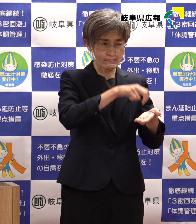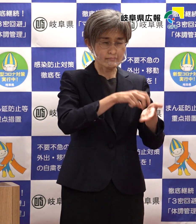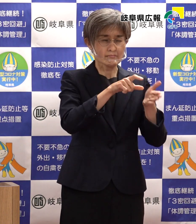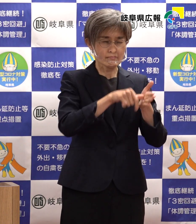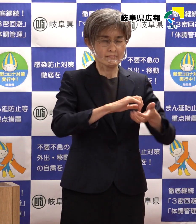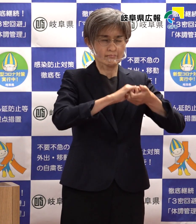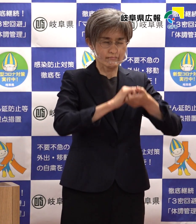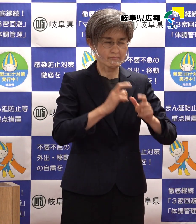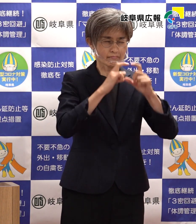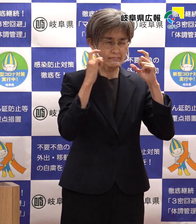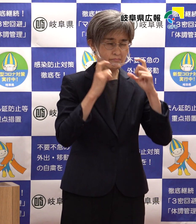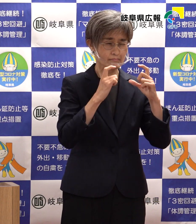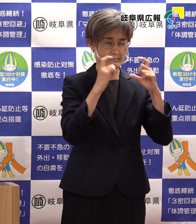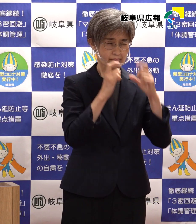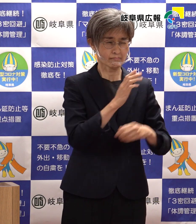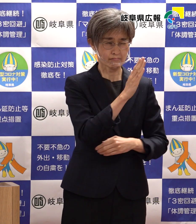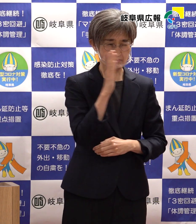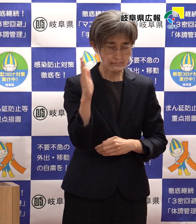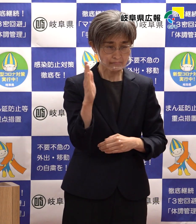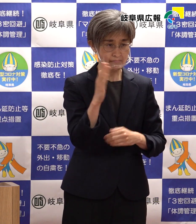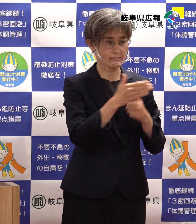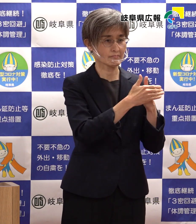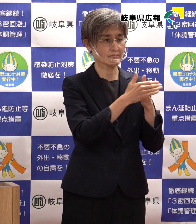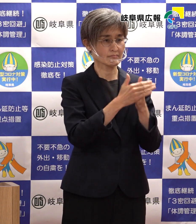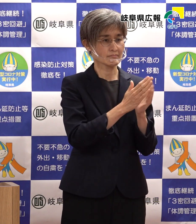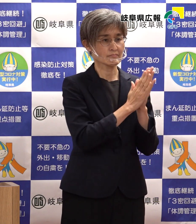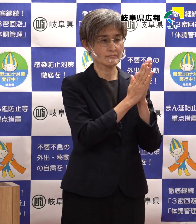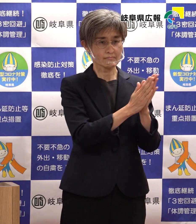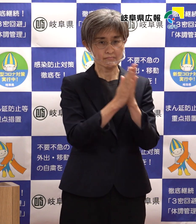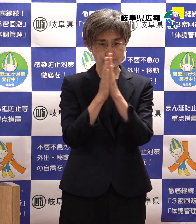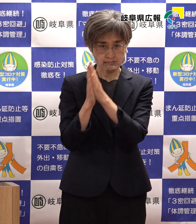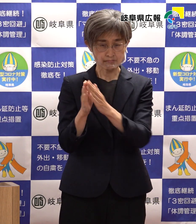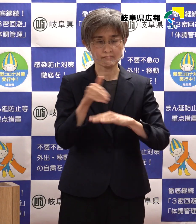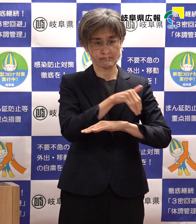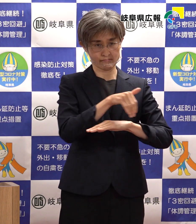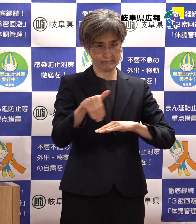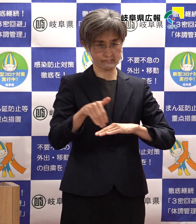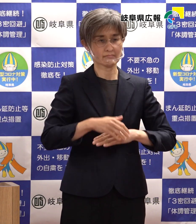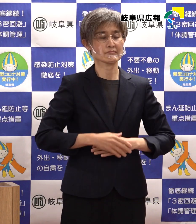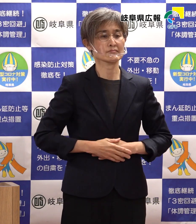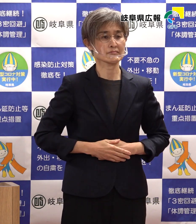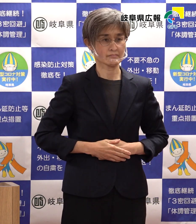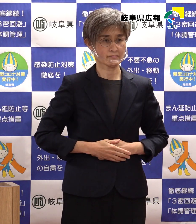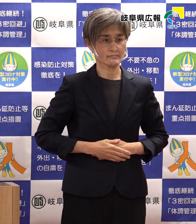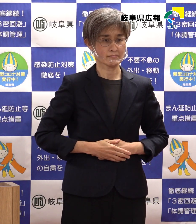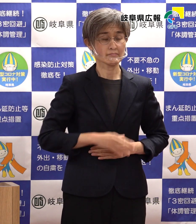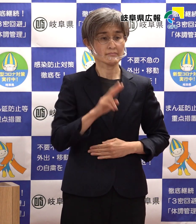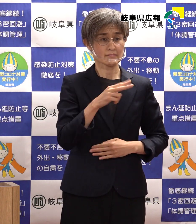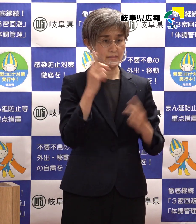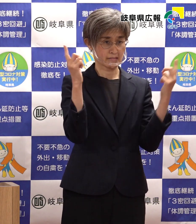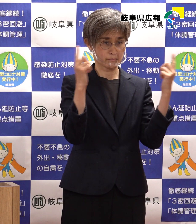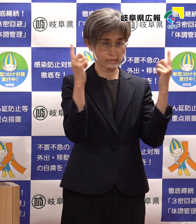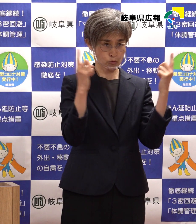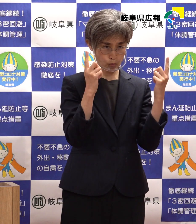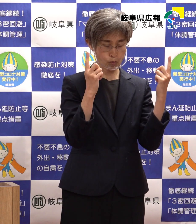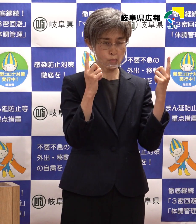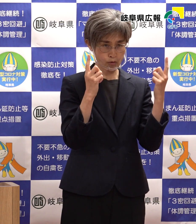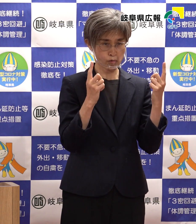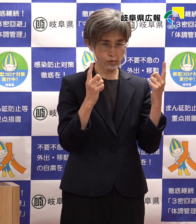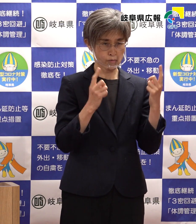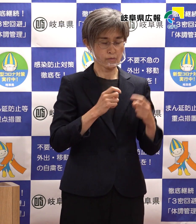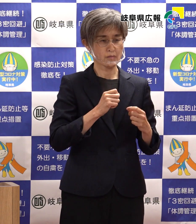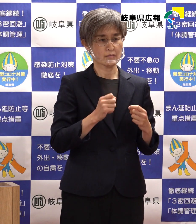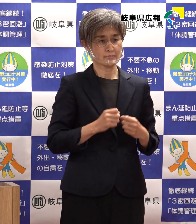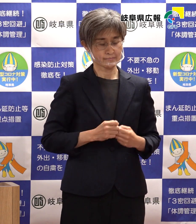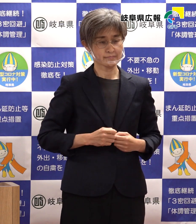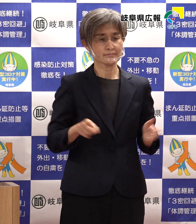をするようにですね、協力を依頼しようというふうに思っております。それからイベント等につきましては、これまで収